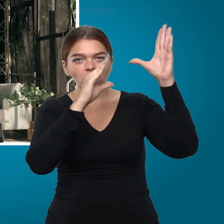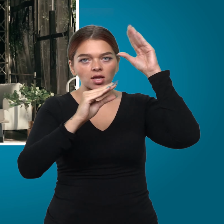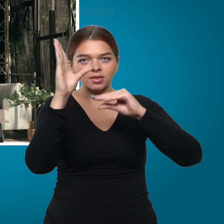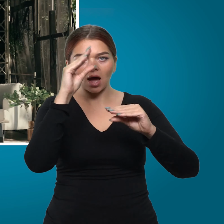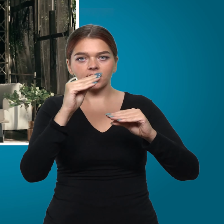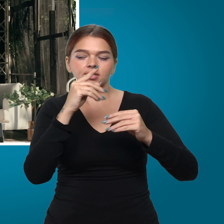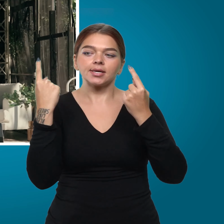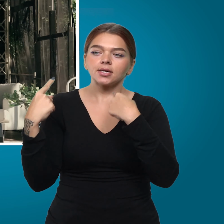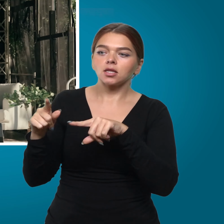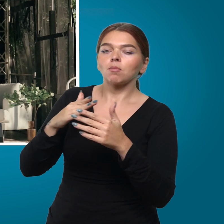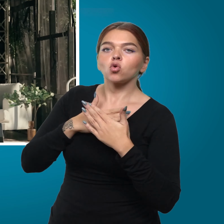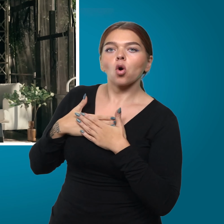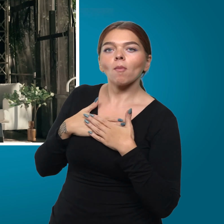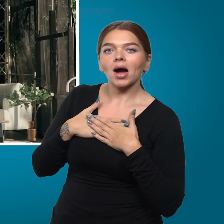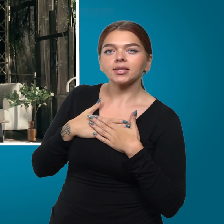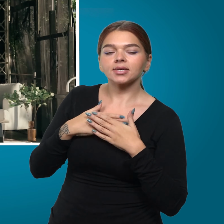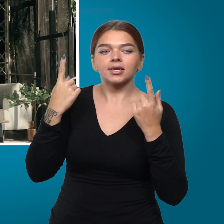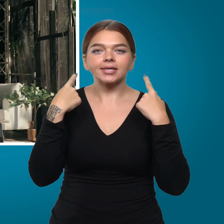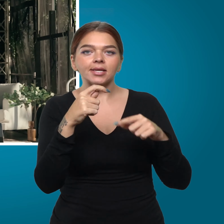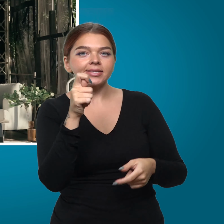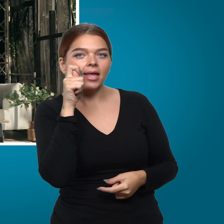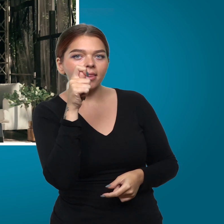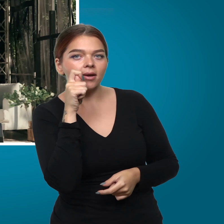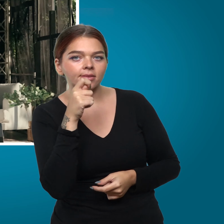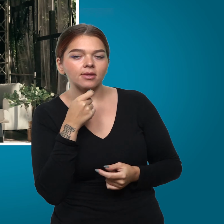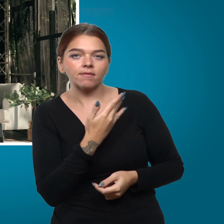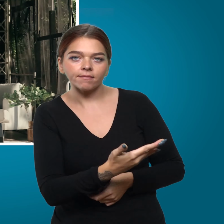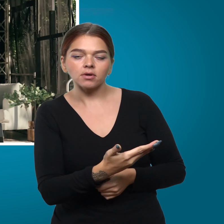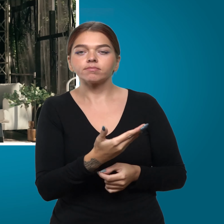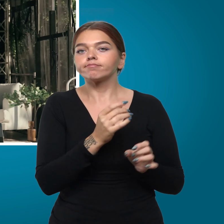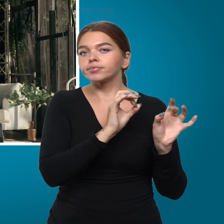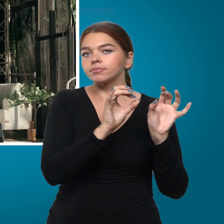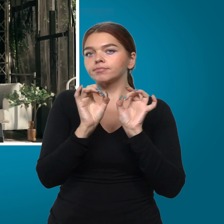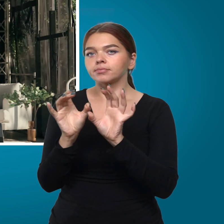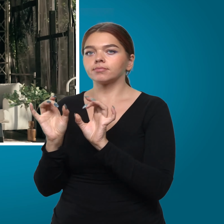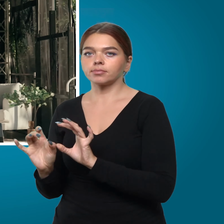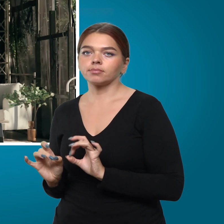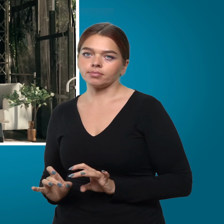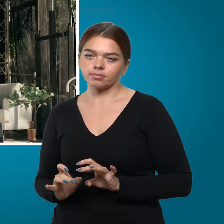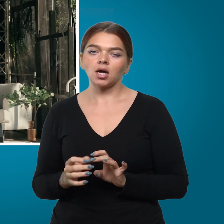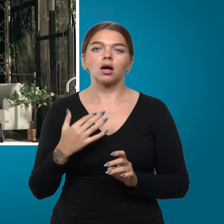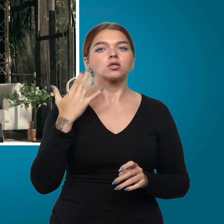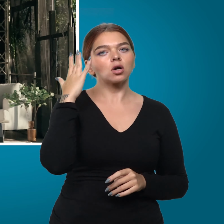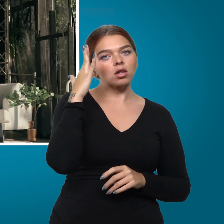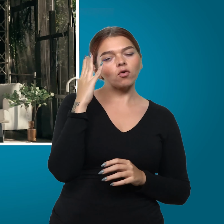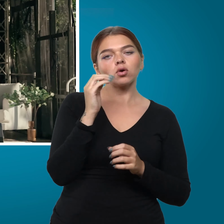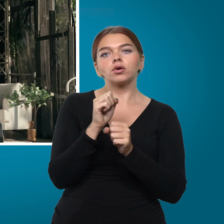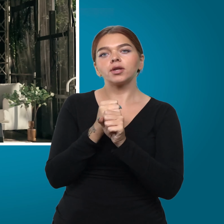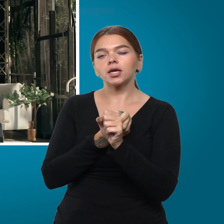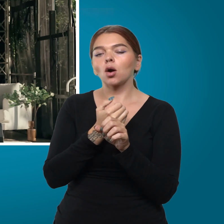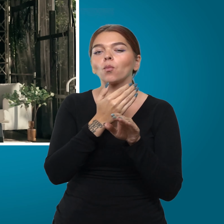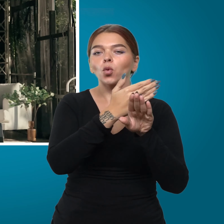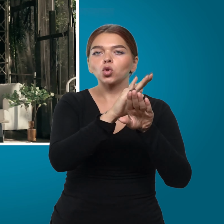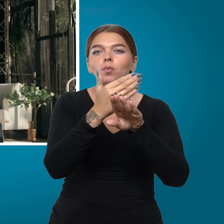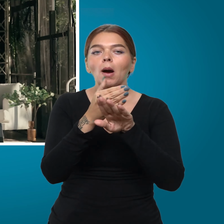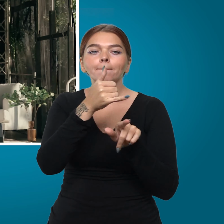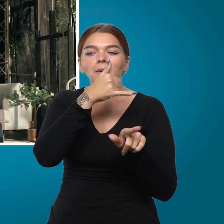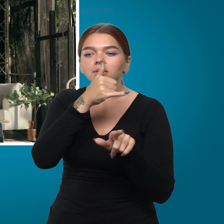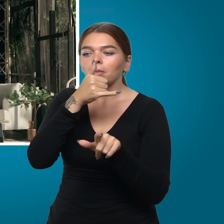kol išsiaiškini, kas tavo arčiausiai širdies. Ir kai jau atrandi, tada jau gali prasidėti tavo